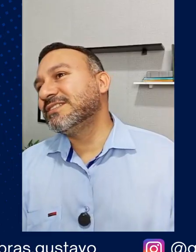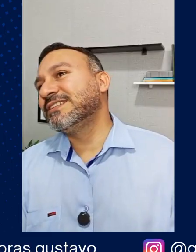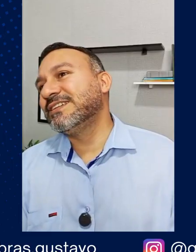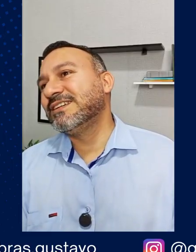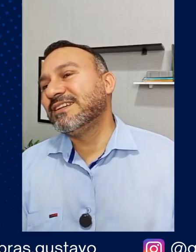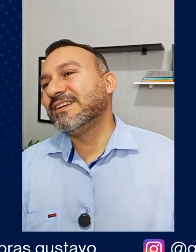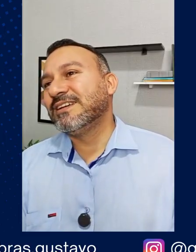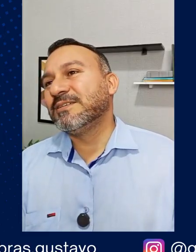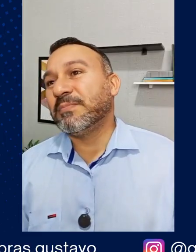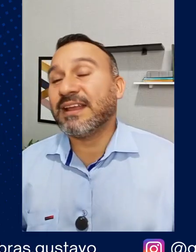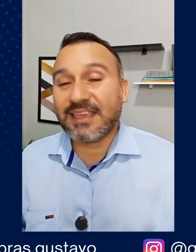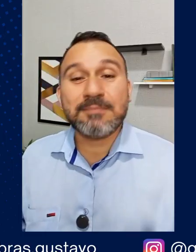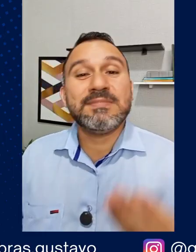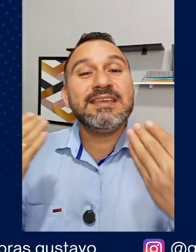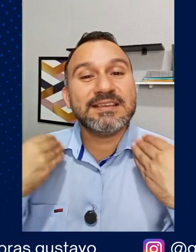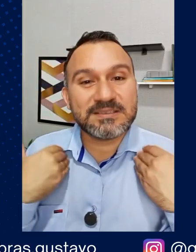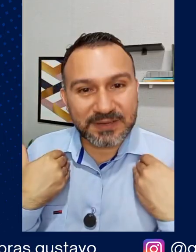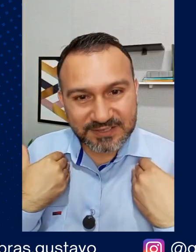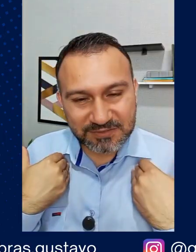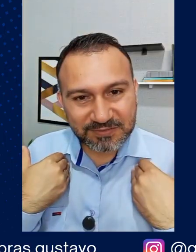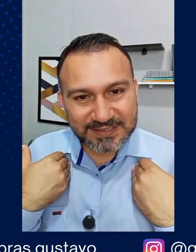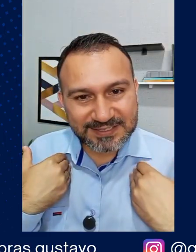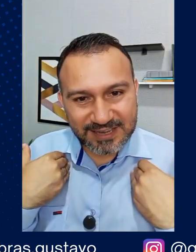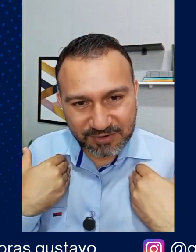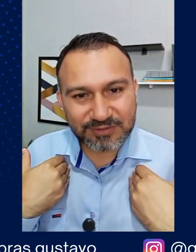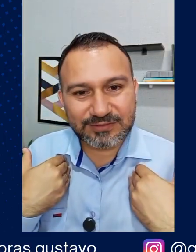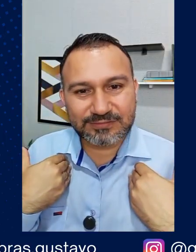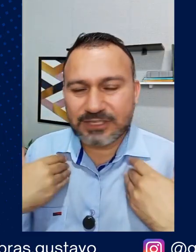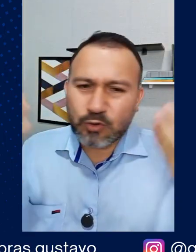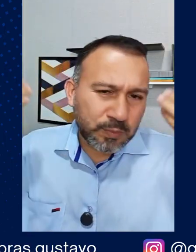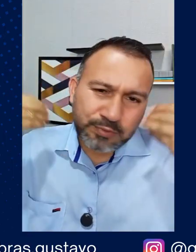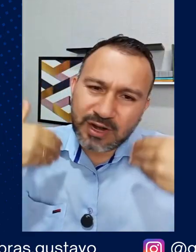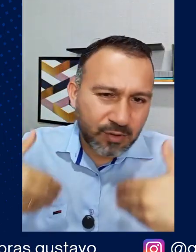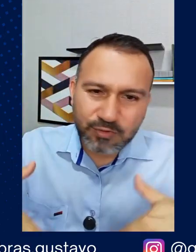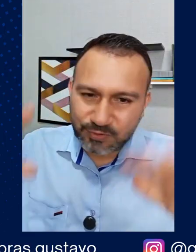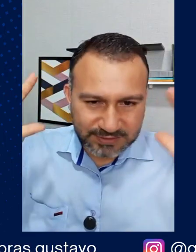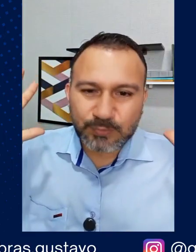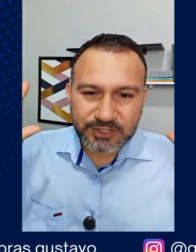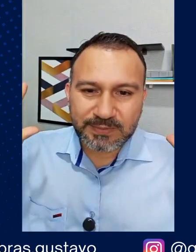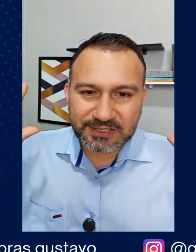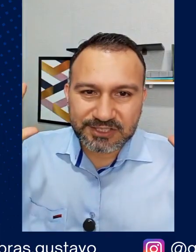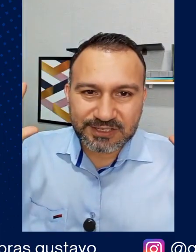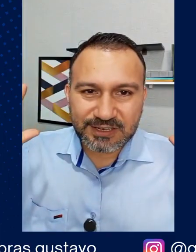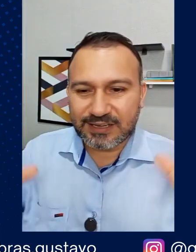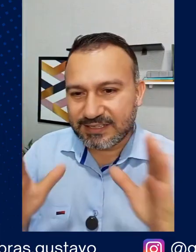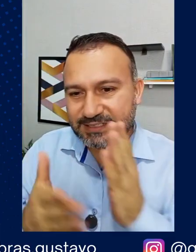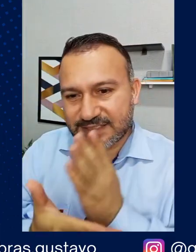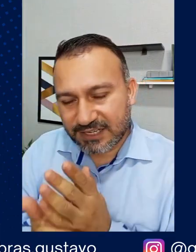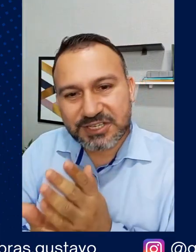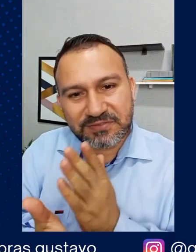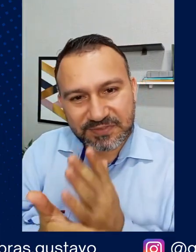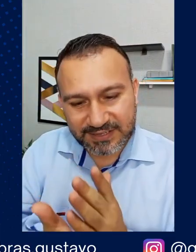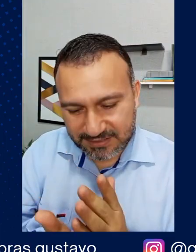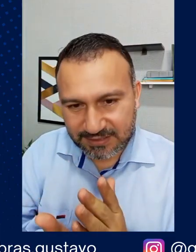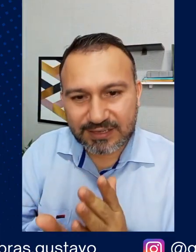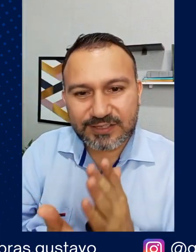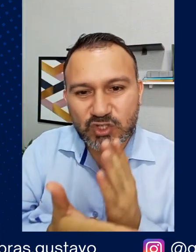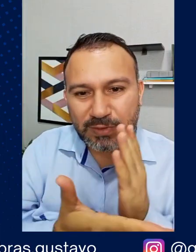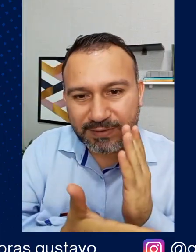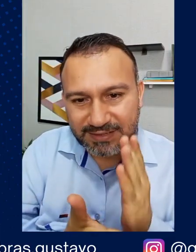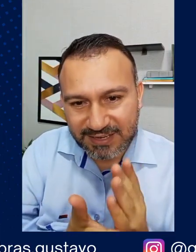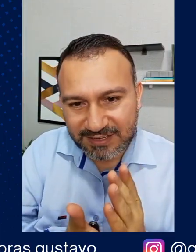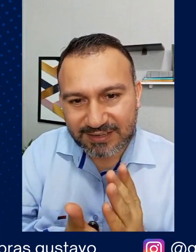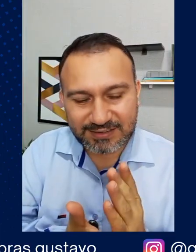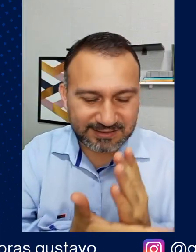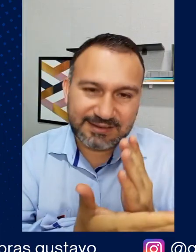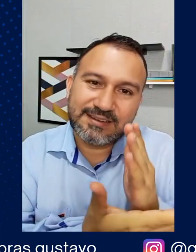Anotou? Para que a minha expressão facial e corporal, consequentemente, seja feita de